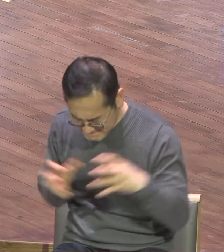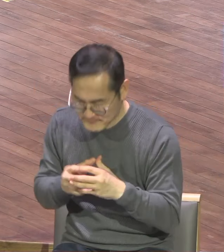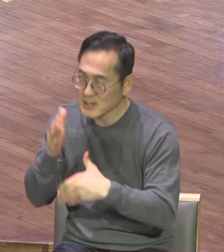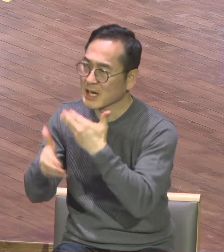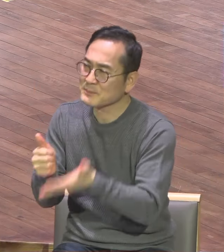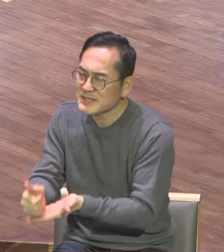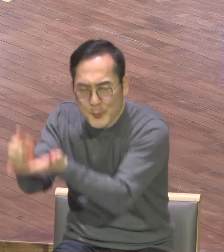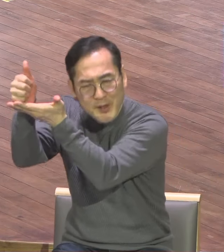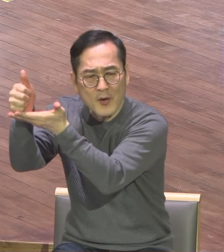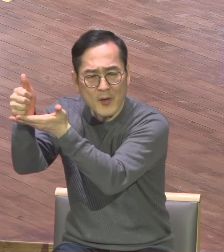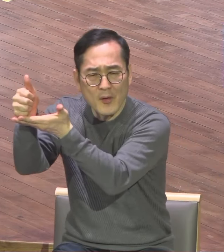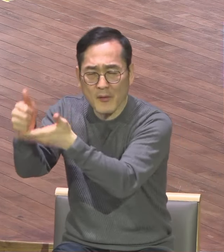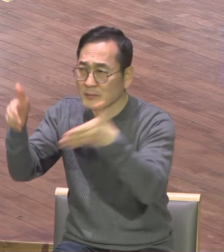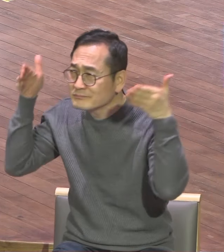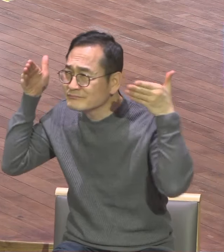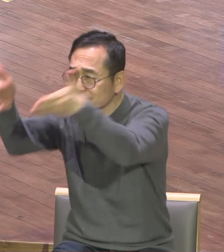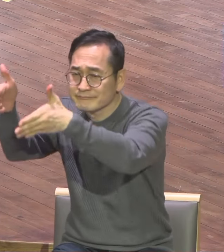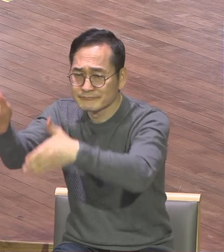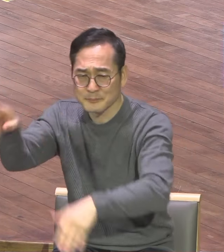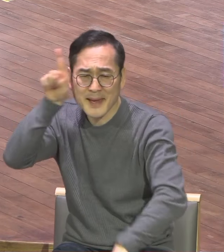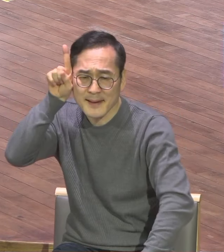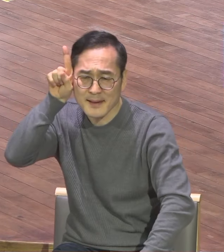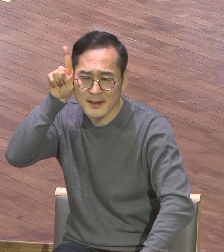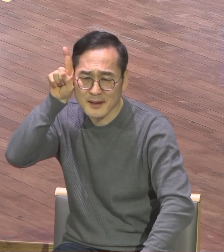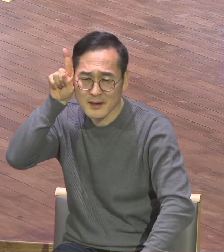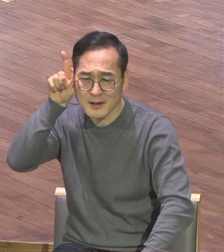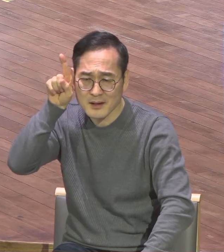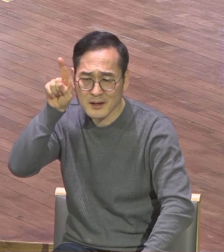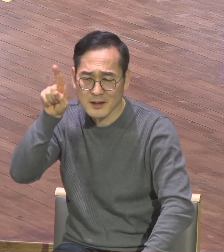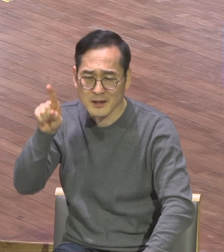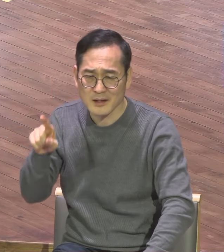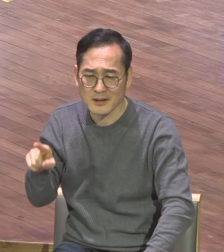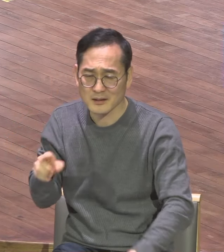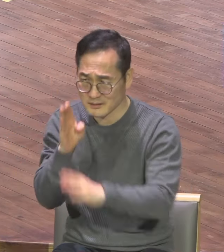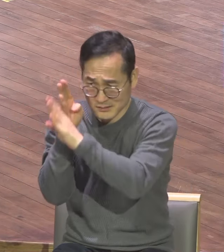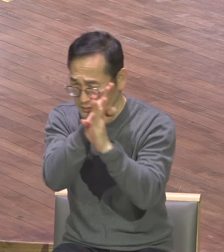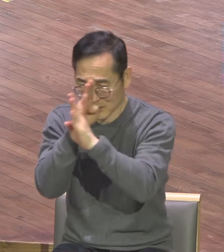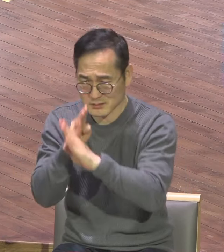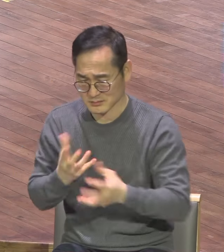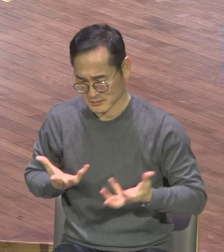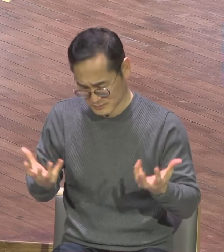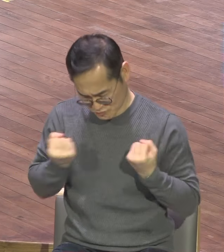반복적으로 강조하잖아요. 온 마음을 다하고 힘을 다하고 뜻을 다해서.